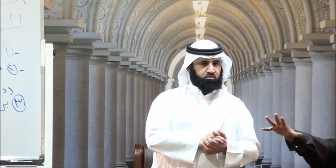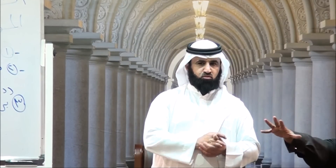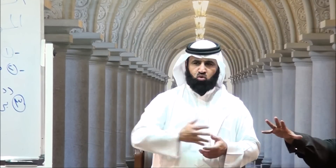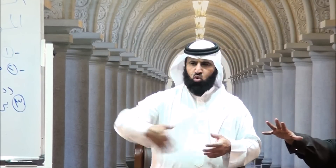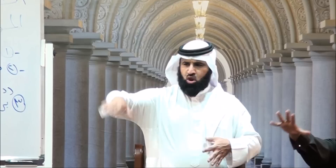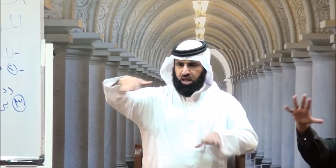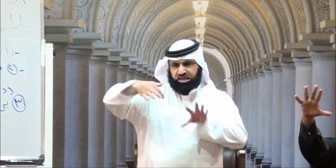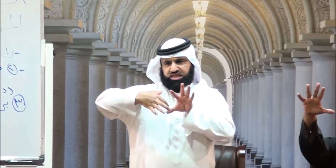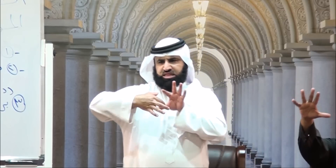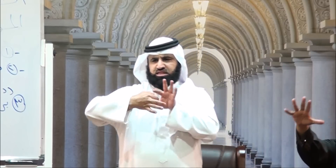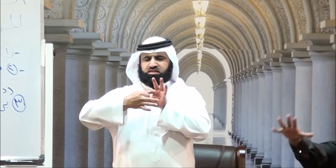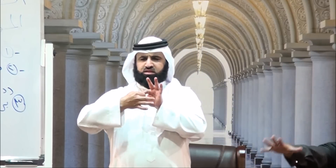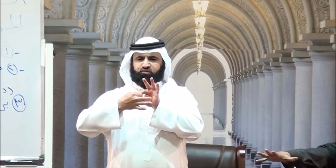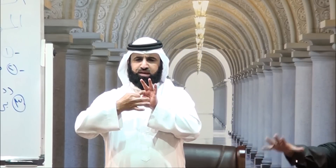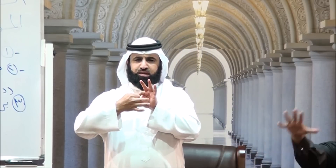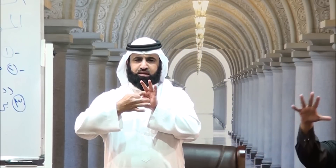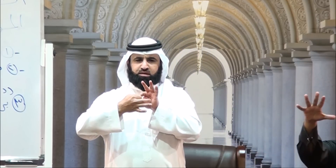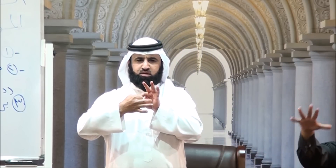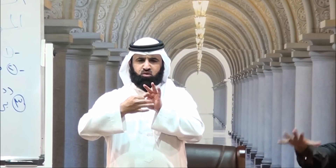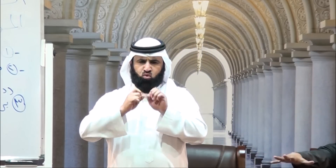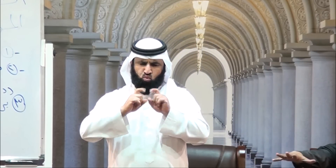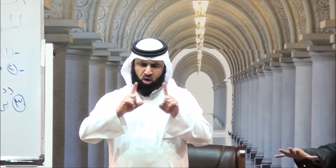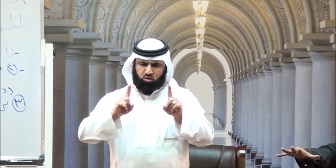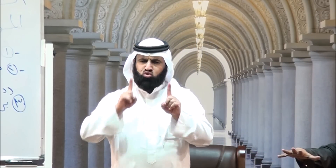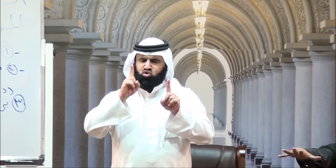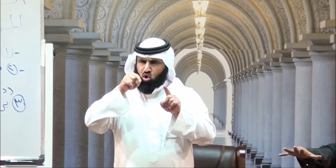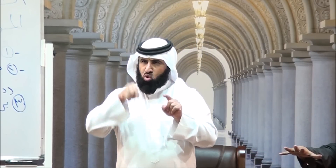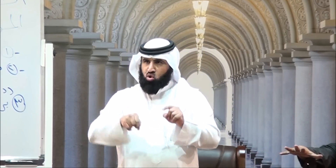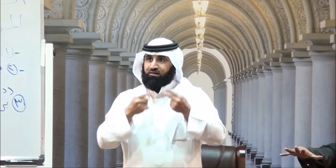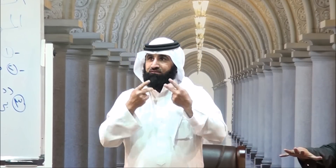نتفق الآن كلنا من اليوم